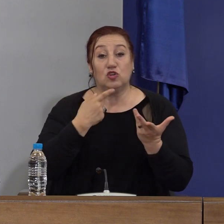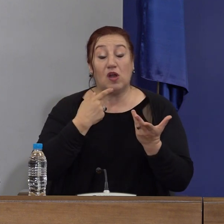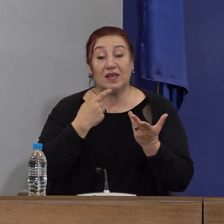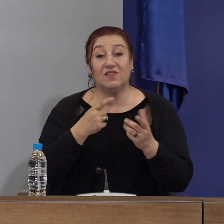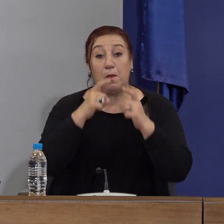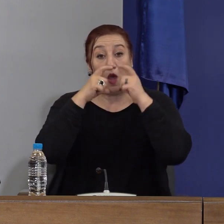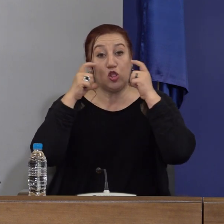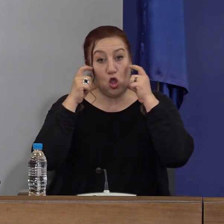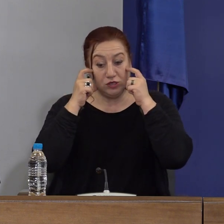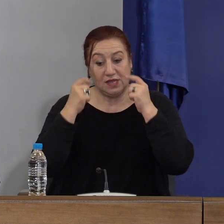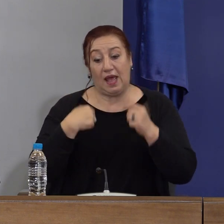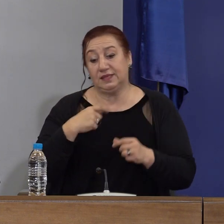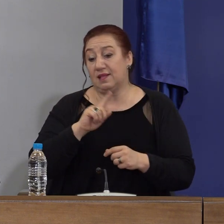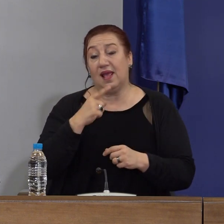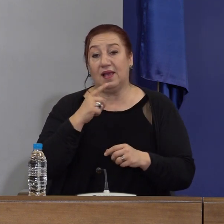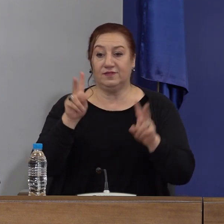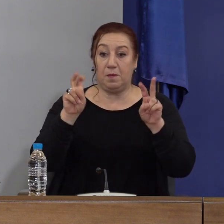не задължително носене на маски?